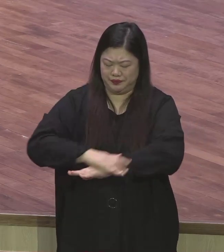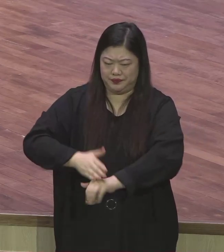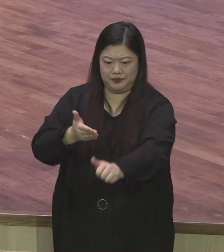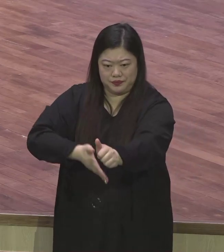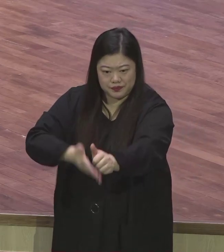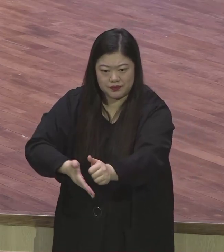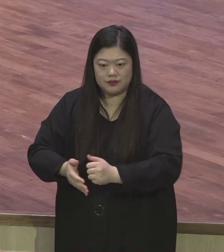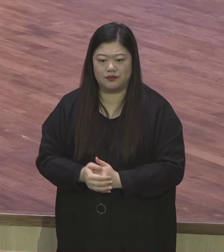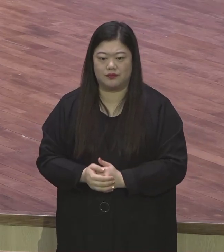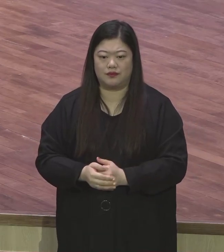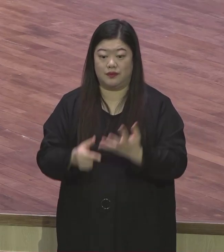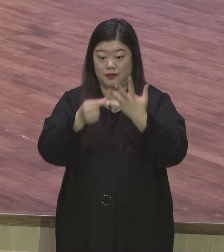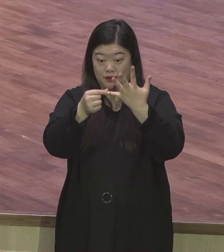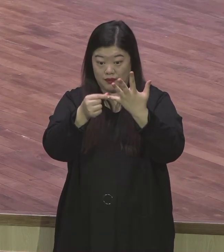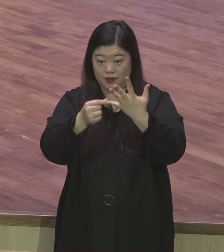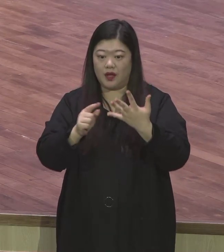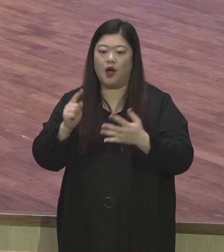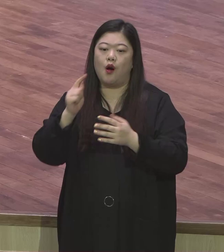광